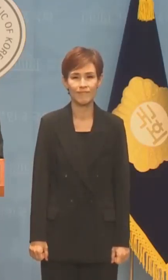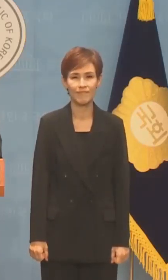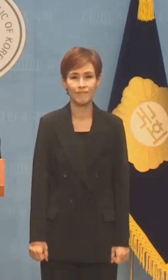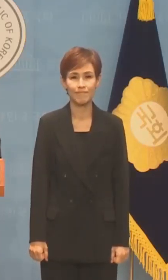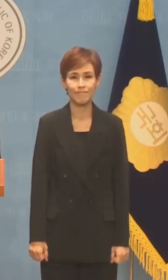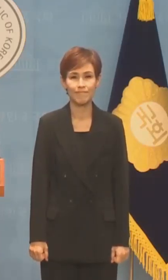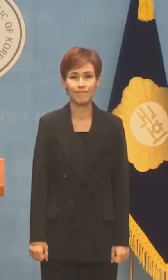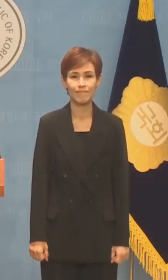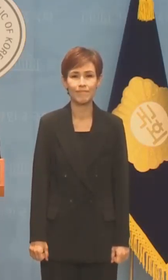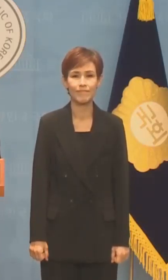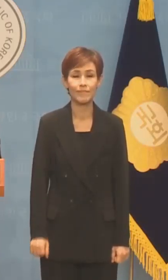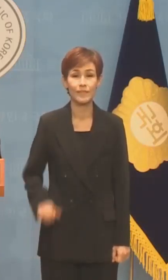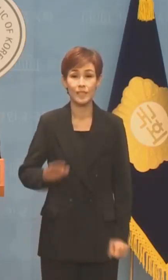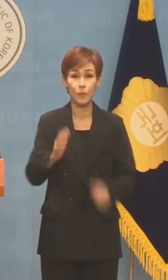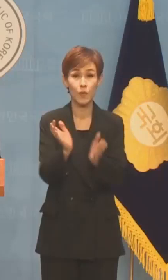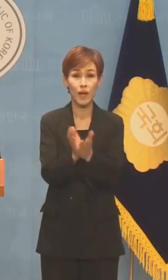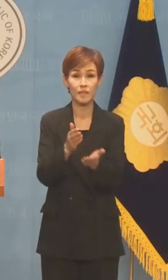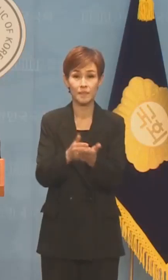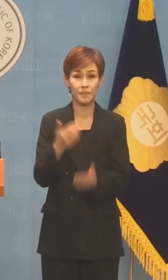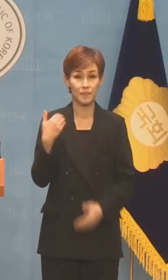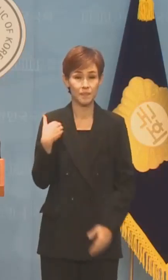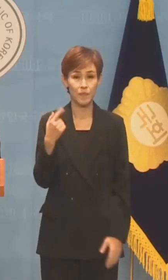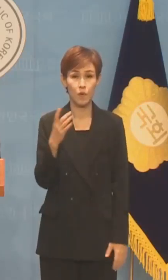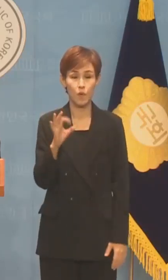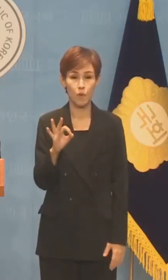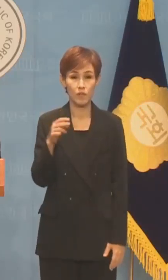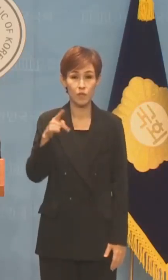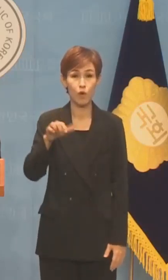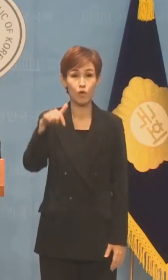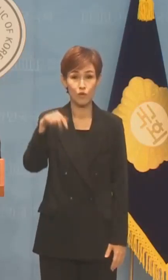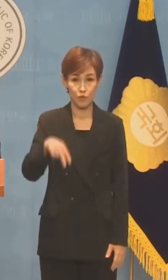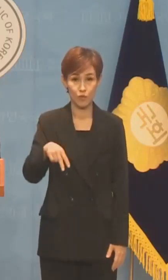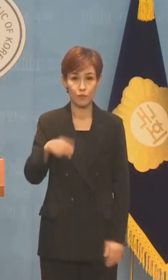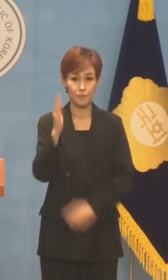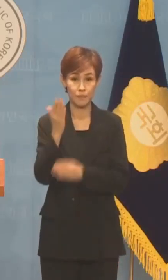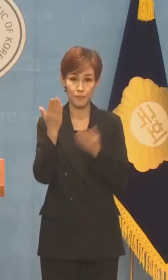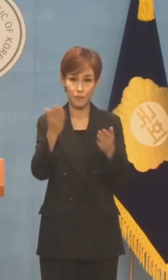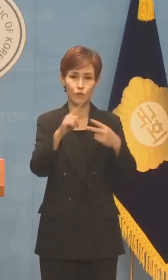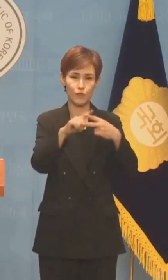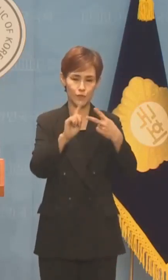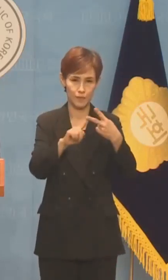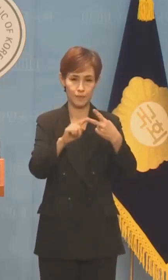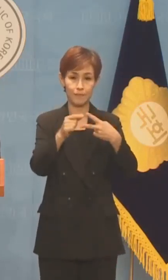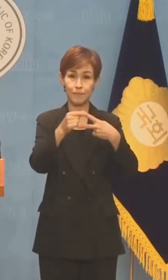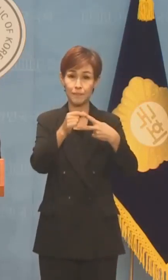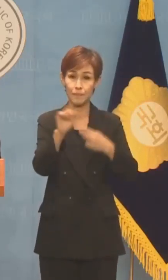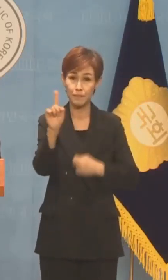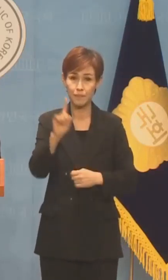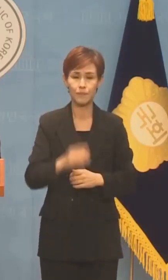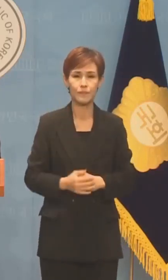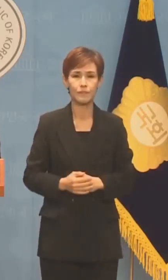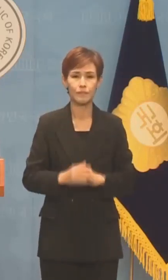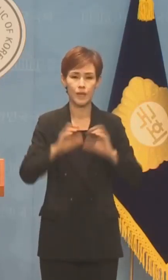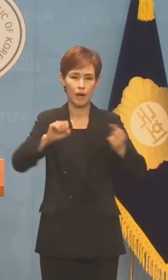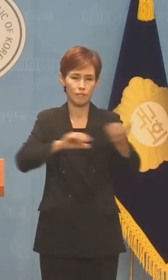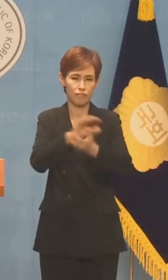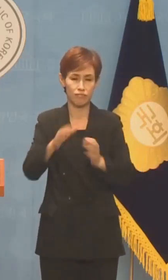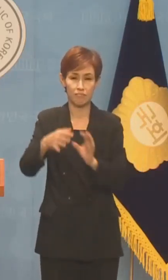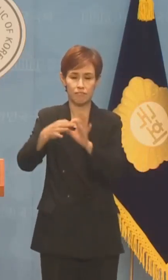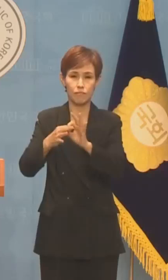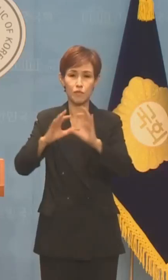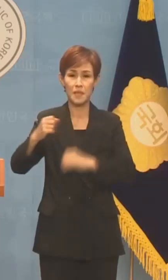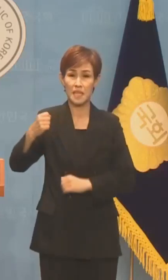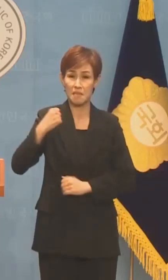예, 시작하겠습니다. 진보당 수석 대변인 홍성규입니다. 두 가지 말씀 드리겠습니다. 첫 번째입니다. 내란 정당